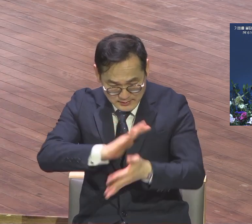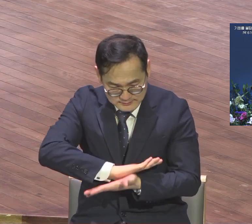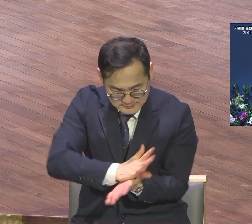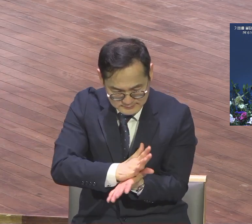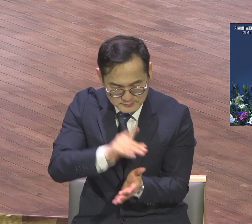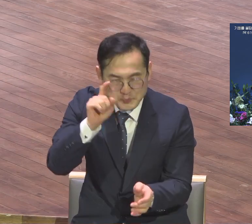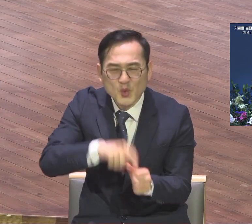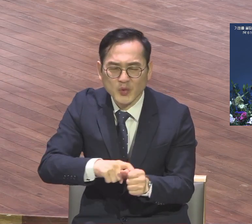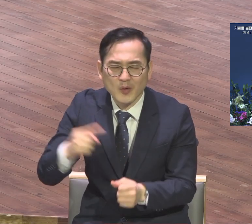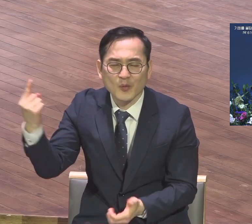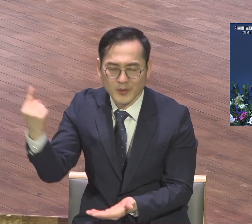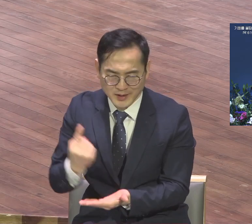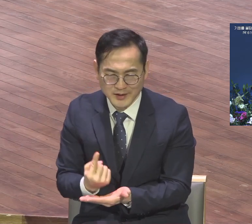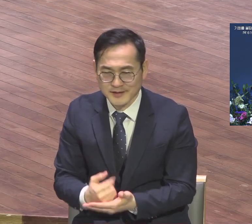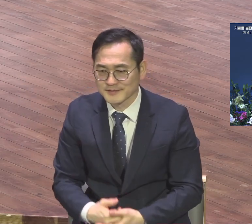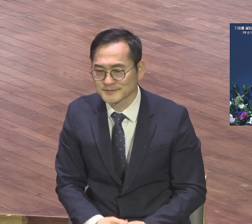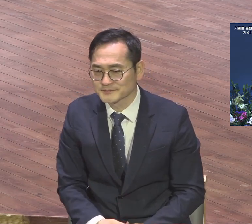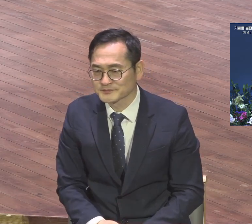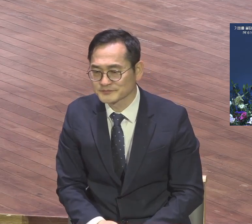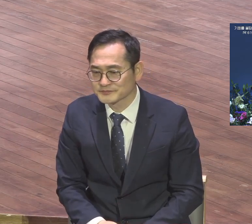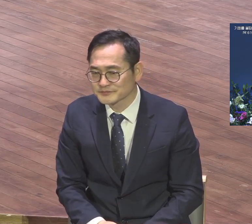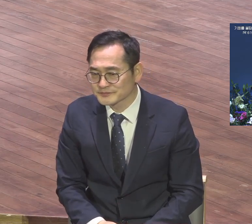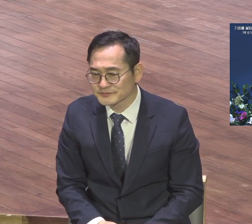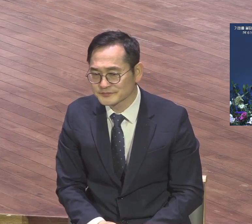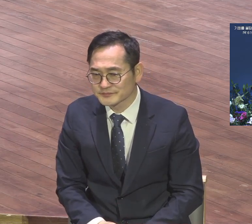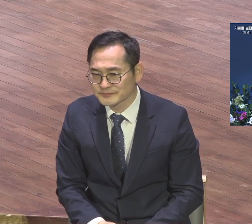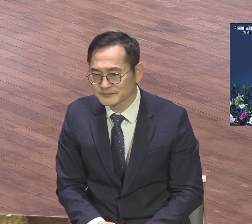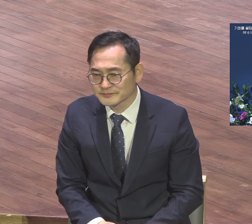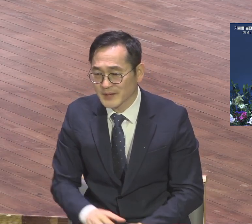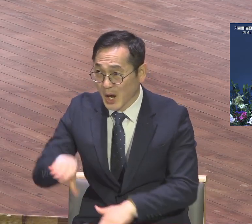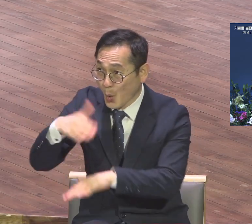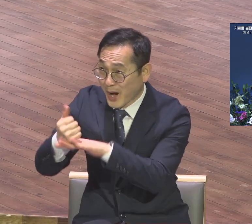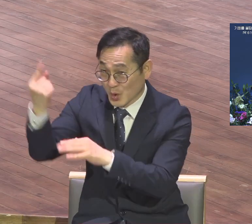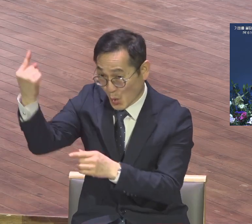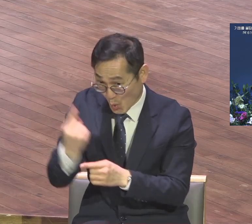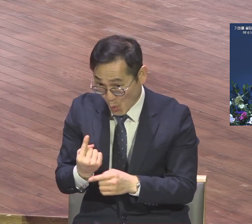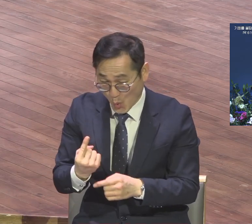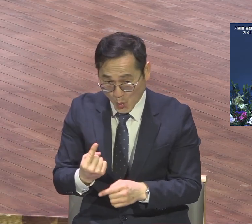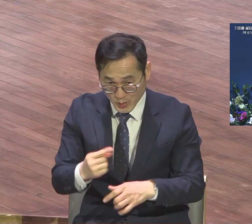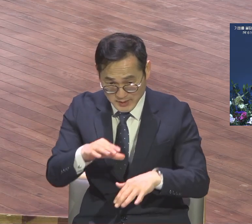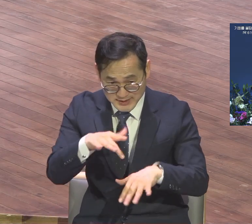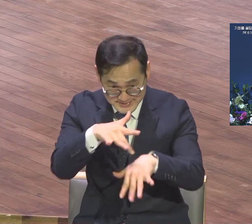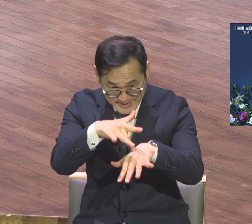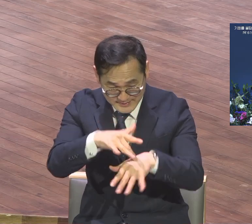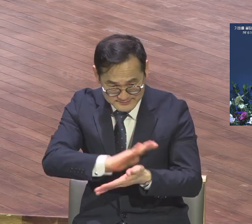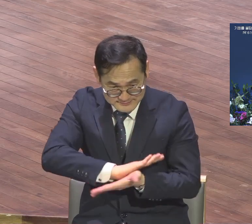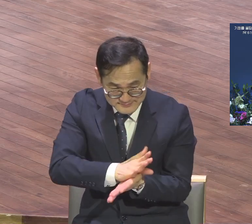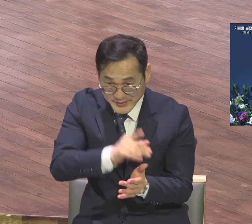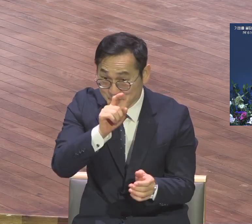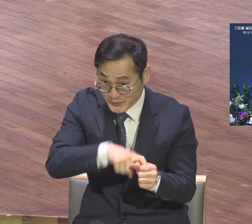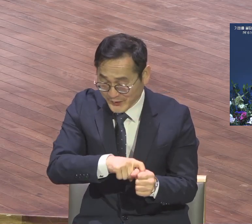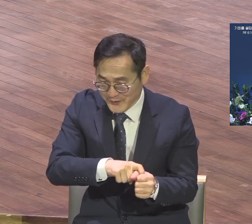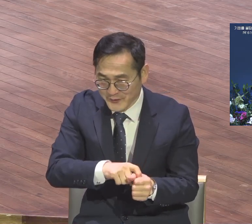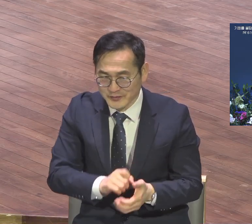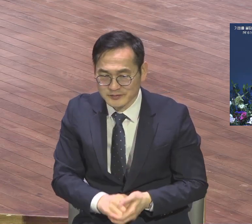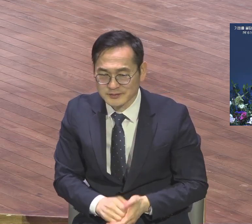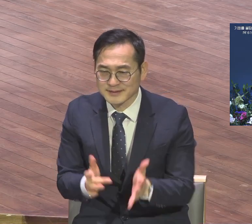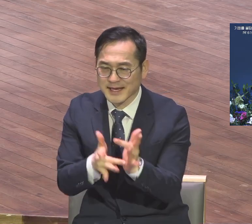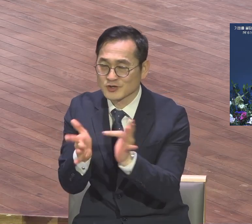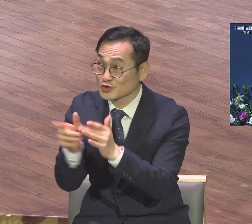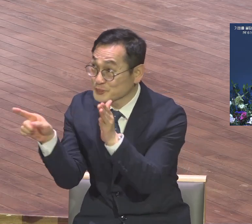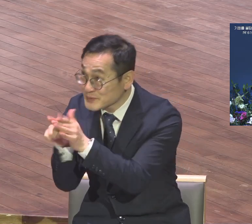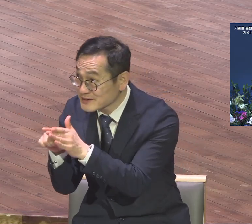왔느니라. 예수님이 왜 오셨냐? 만왕의 왕으로 사탄머리 깨뜨리고 만왕의 왕으로 했어. 그래서 예수 믿는